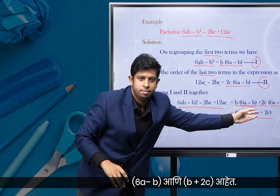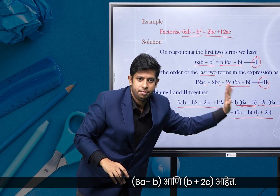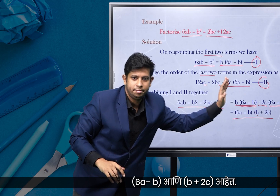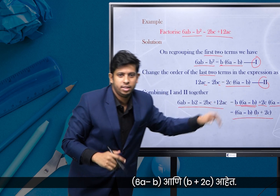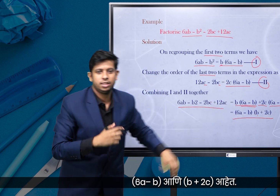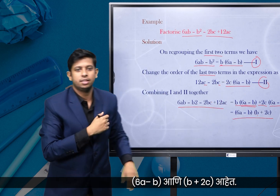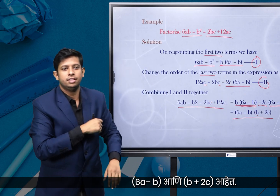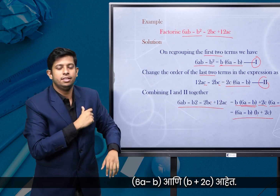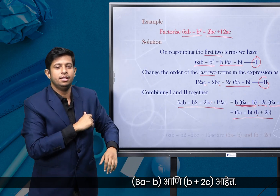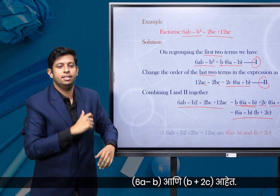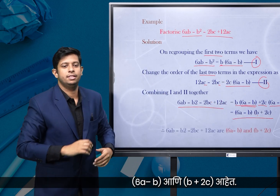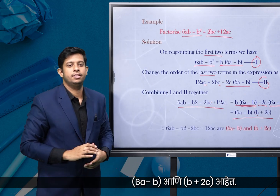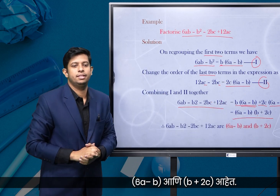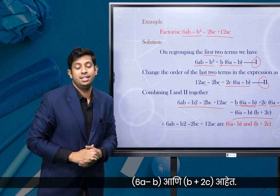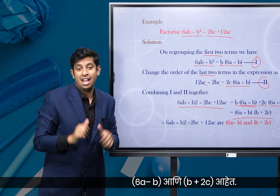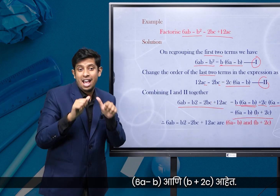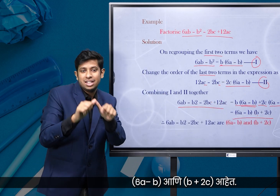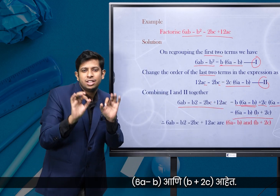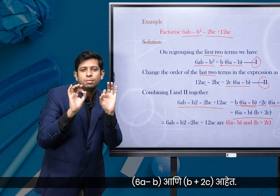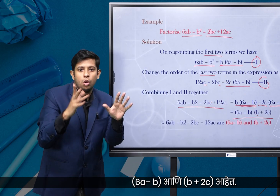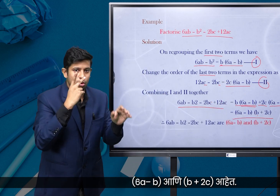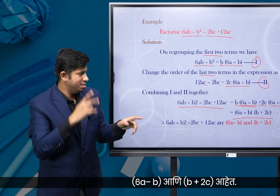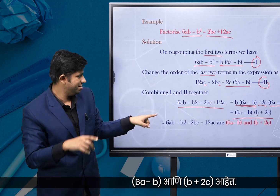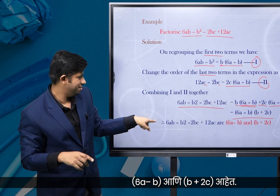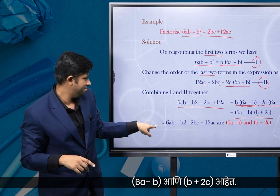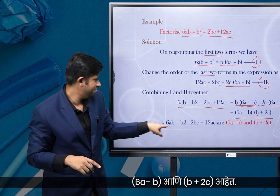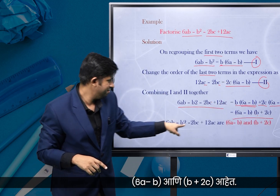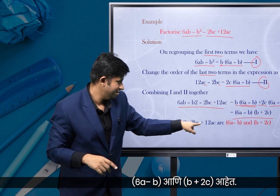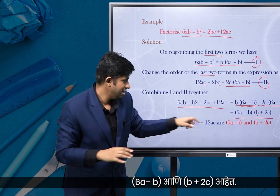6a वजा b आणि b अधिक 2c आहेत.